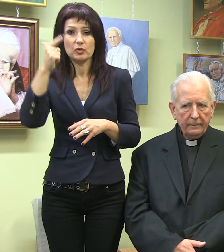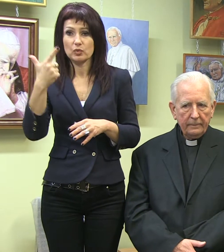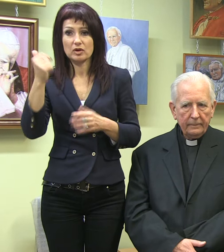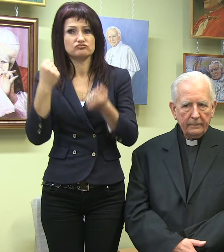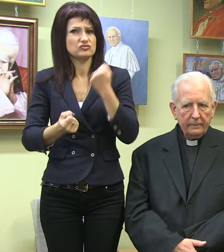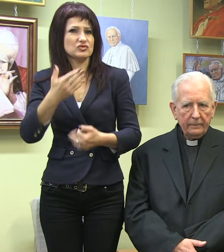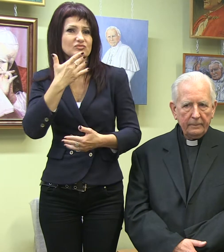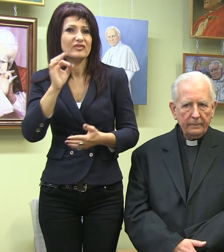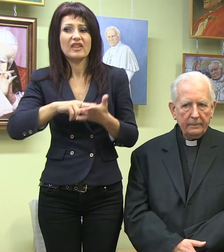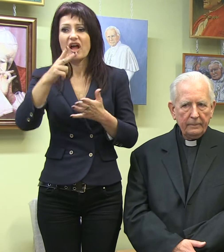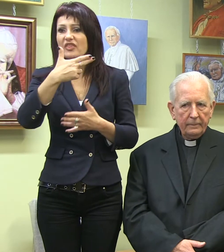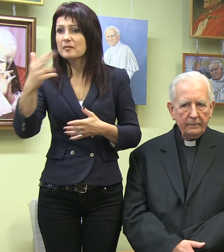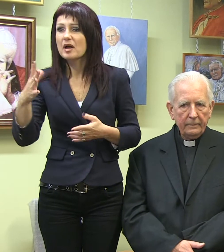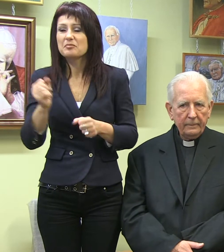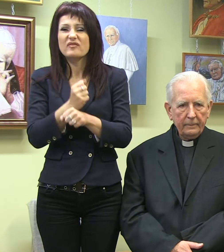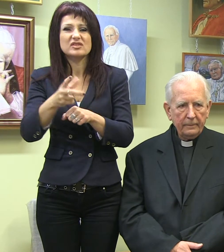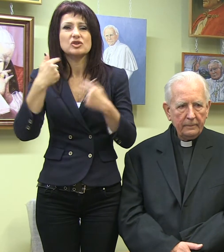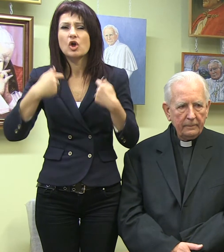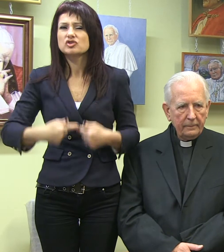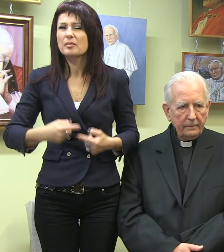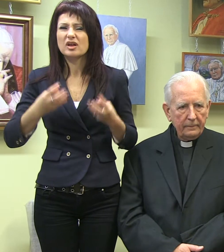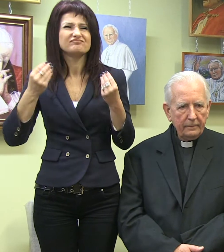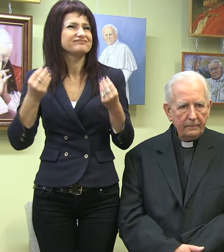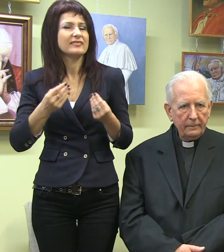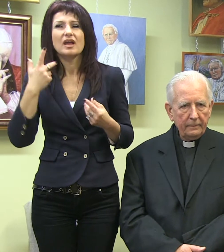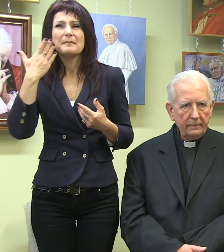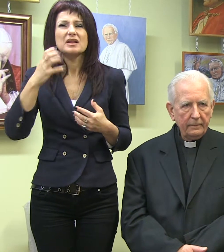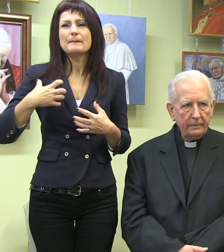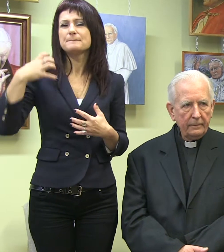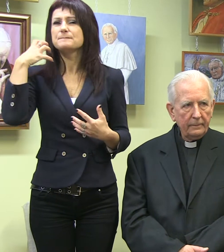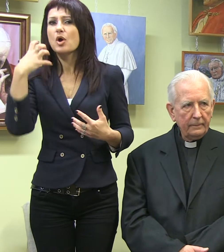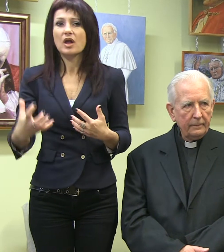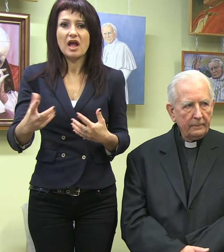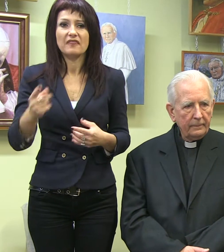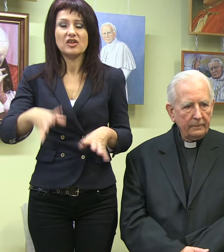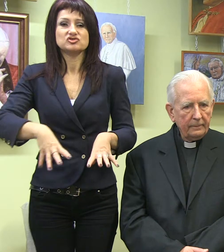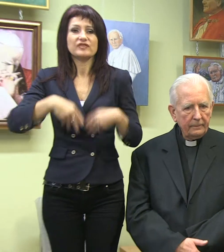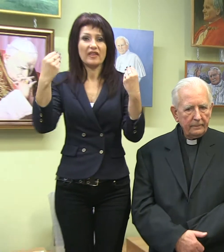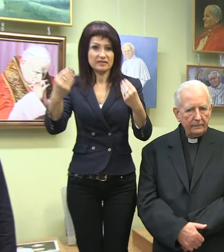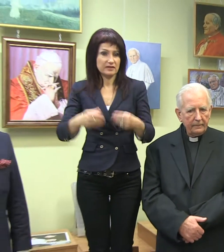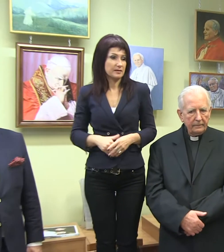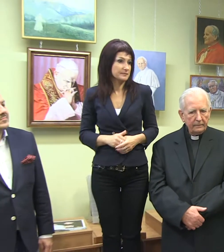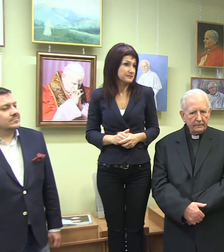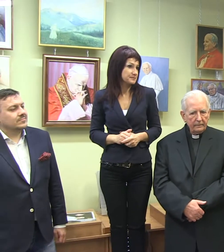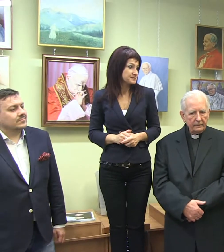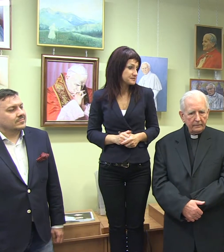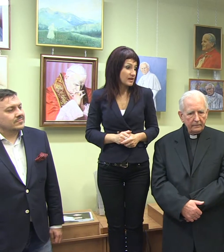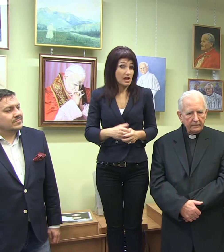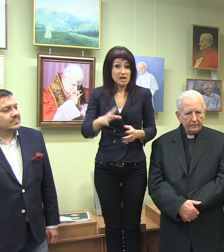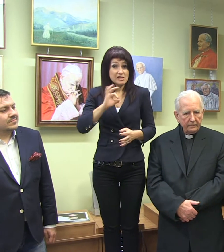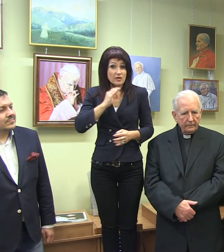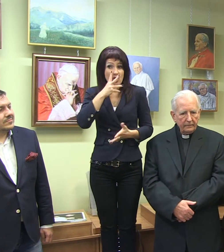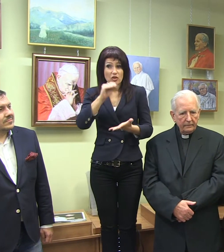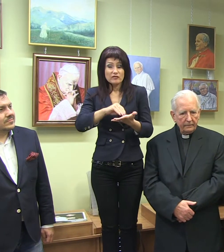mówić też na jego temat, ponieważ jest to osobowość ogromnie bogata i święta. Ze